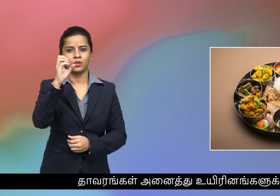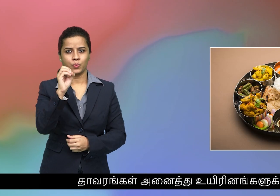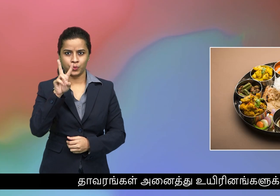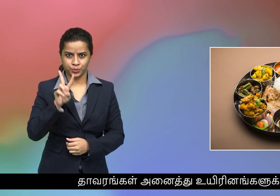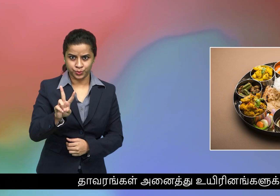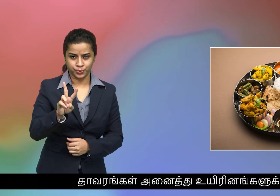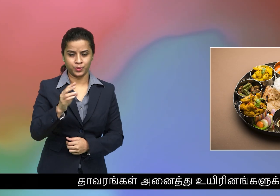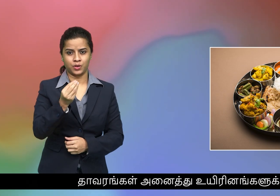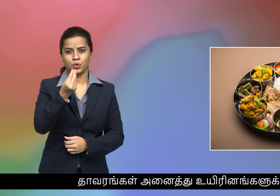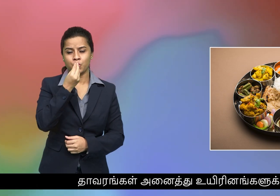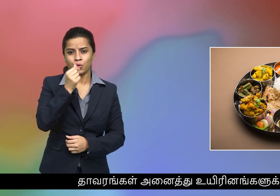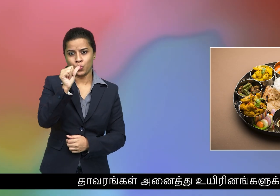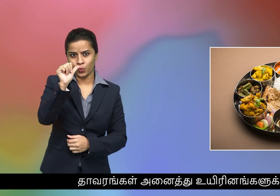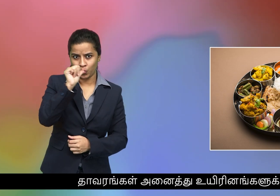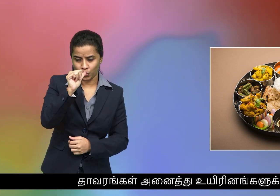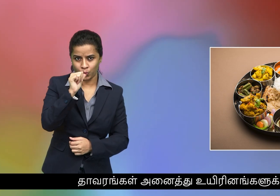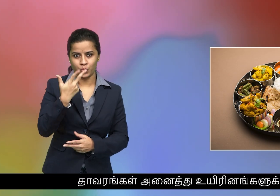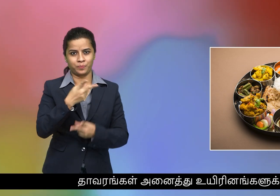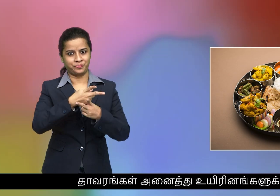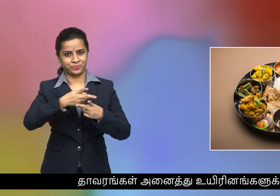தாவரங்கள் அனைத்து உயிரினங்களுக்கும்